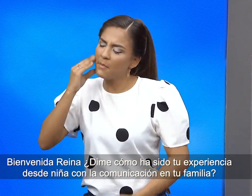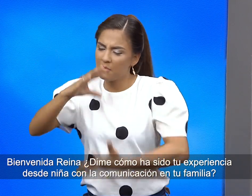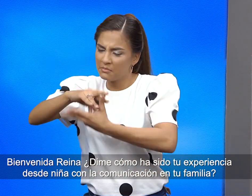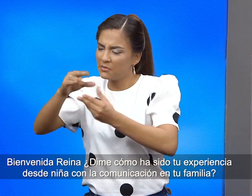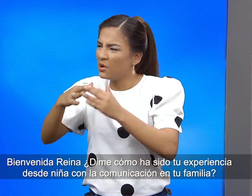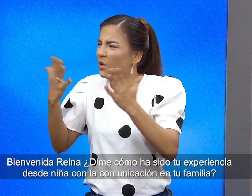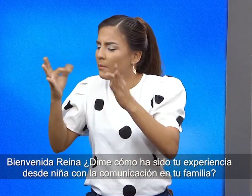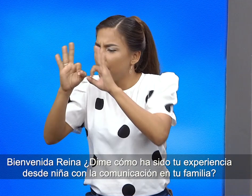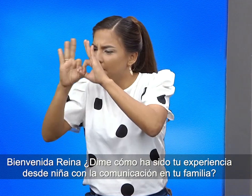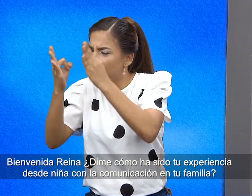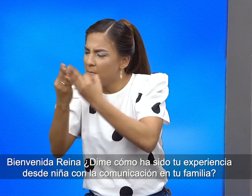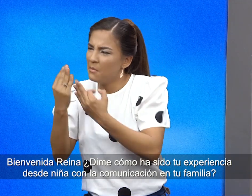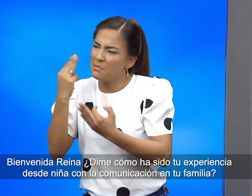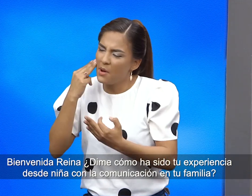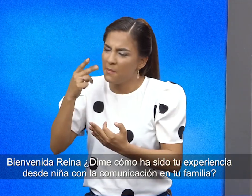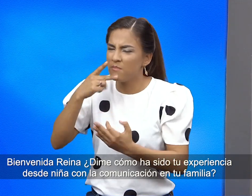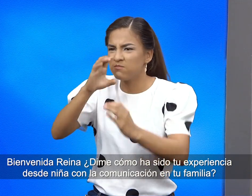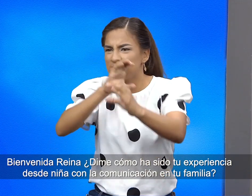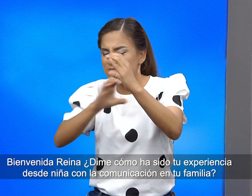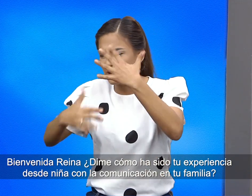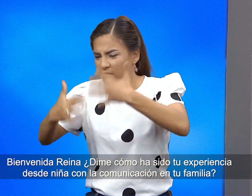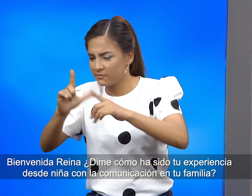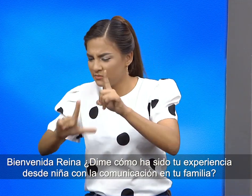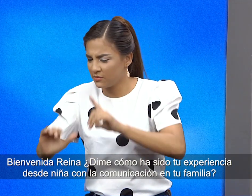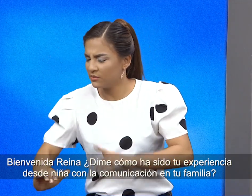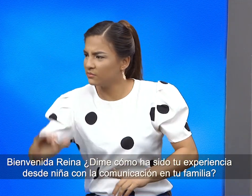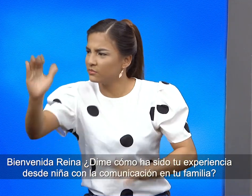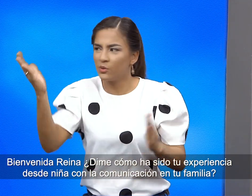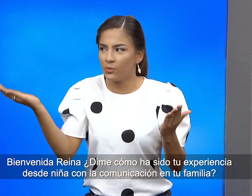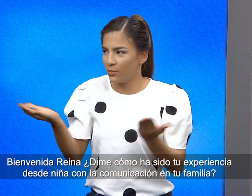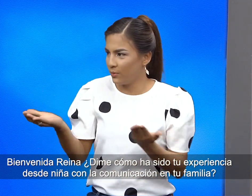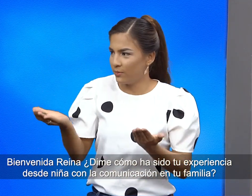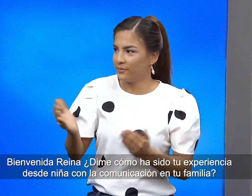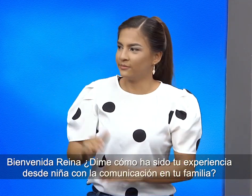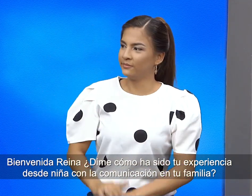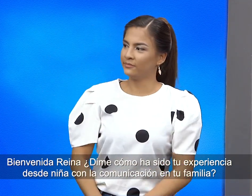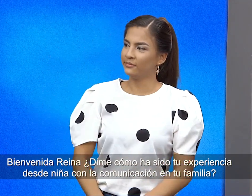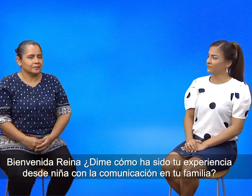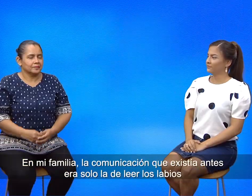Dime, ¿cómo ha sido tu experiencia desde niña con la comunicación con tu familia?